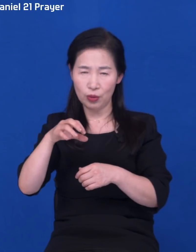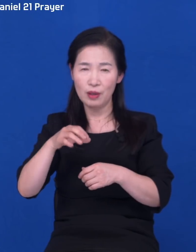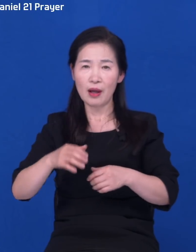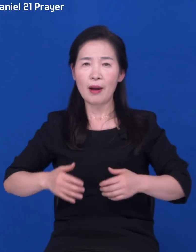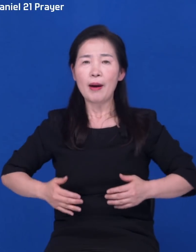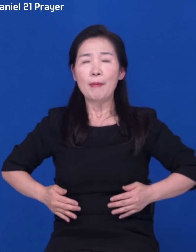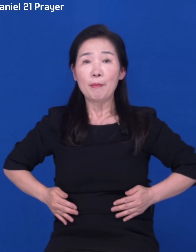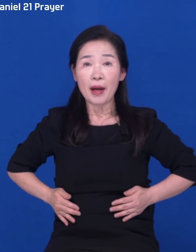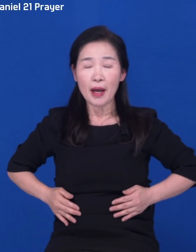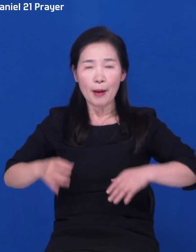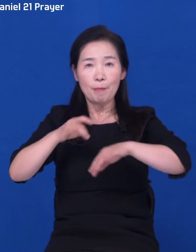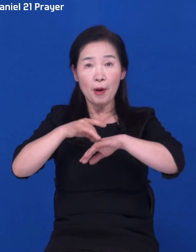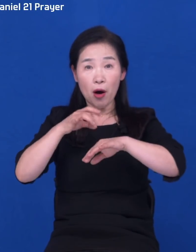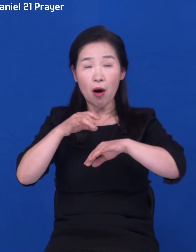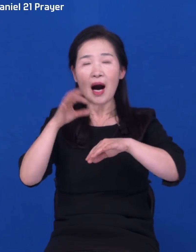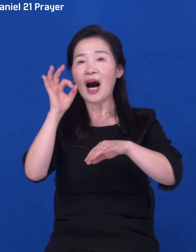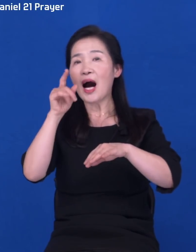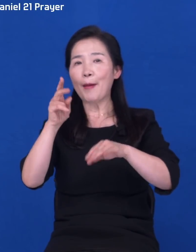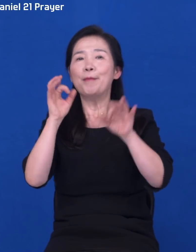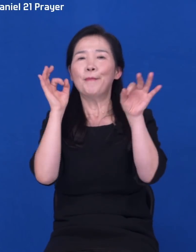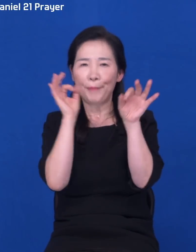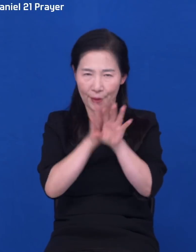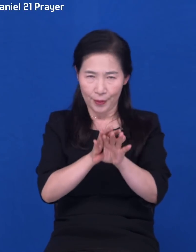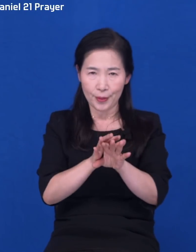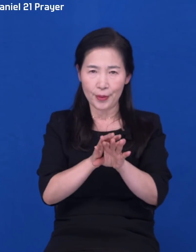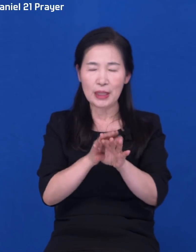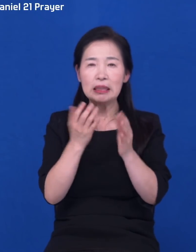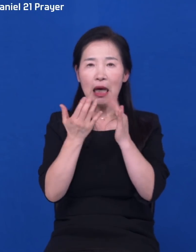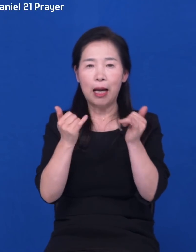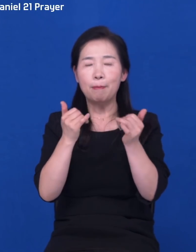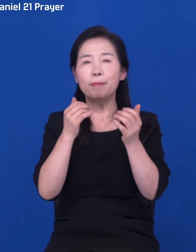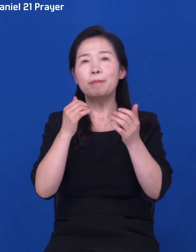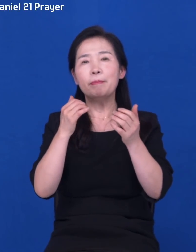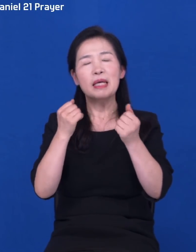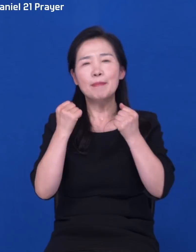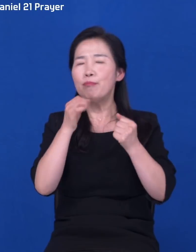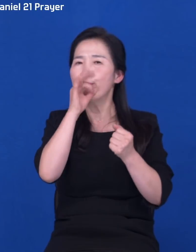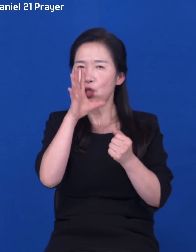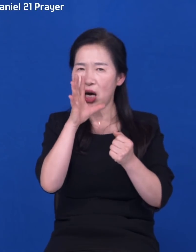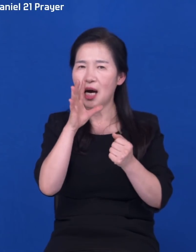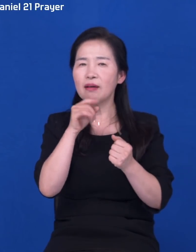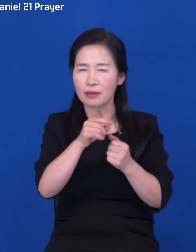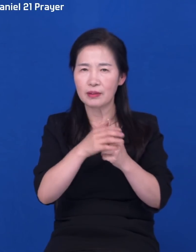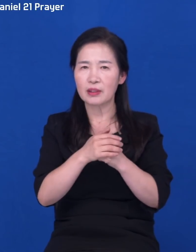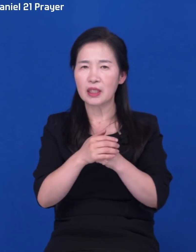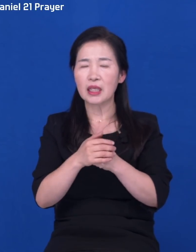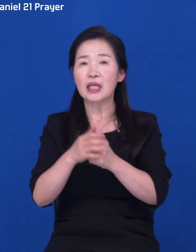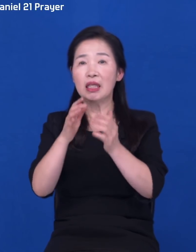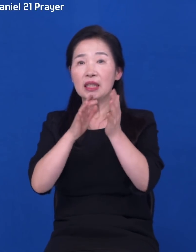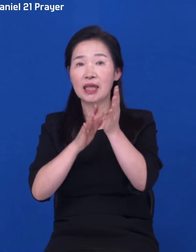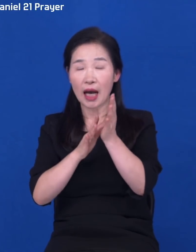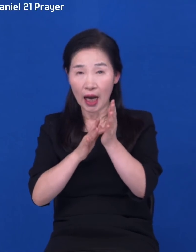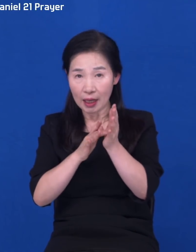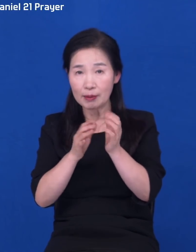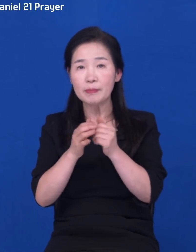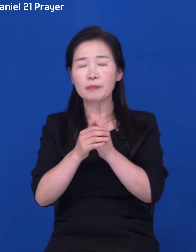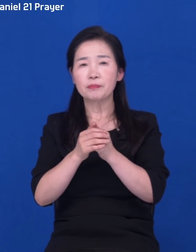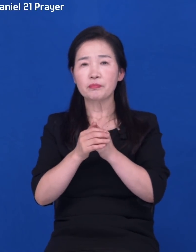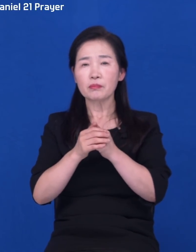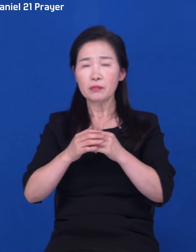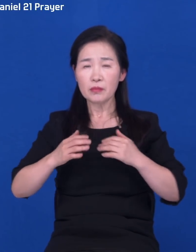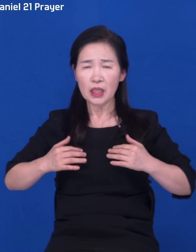싹 없어진 거예요. 더군다나 약이 들었으면은 이게 줄어들었어야 되는데 오히려 가슴과 임파절은 더